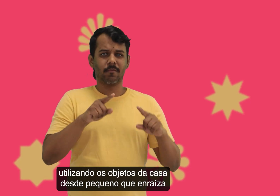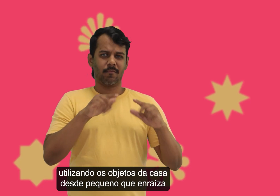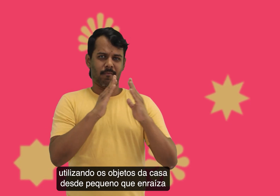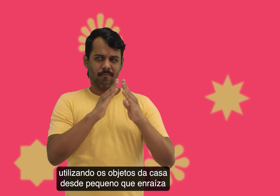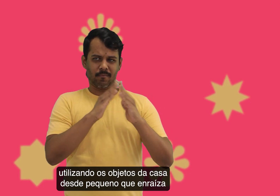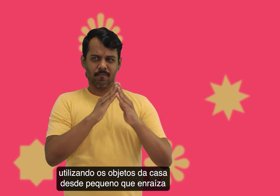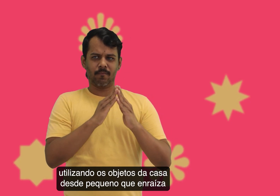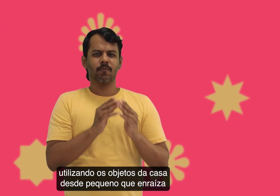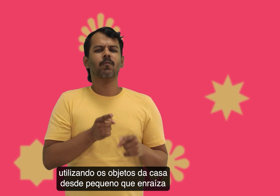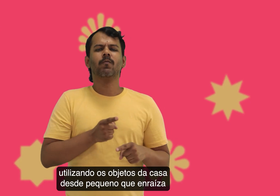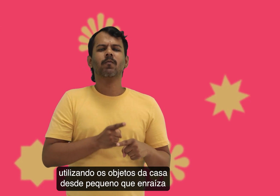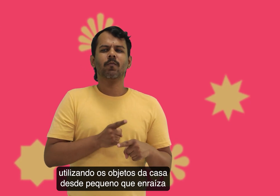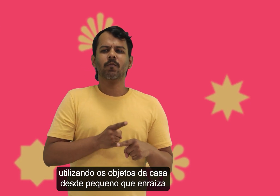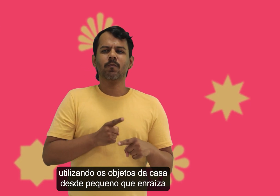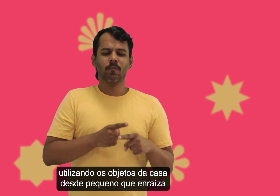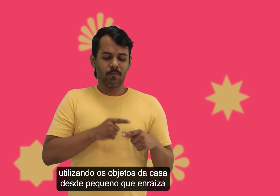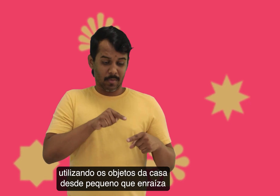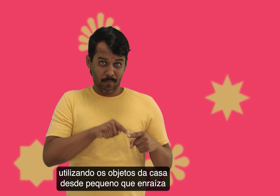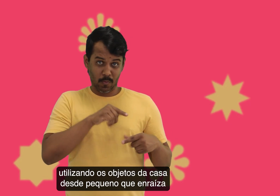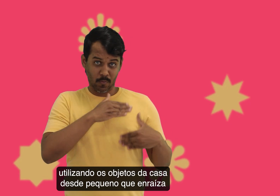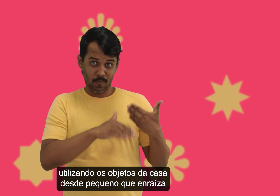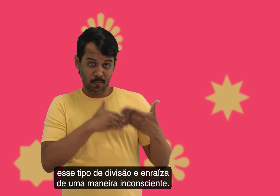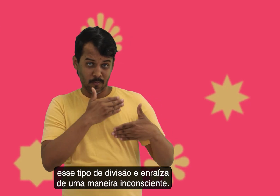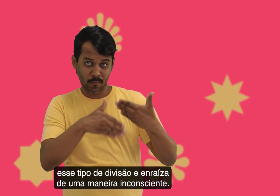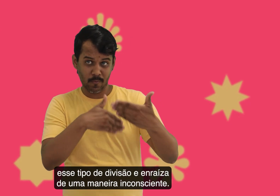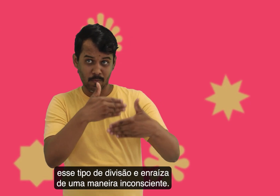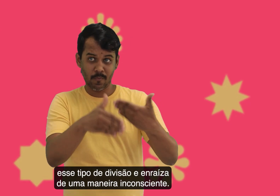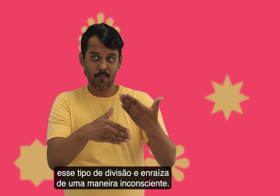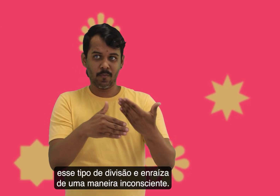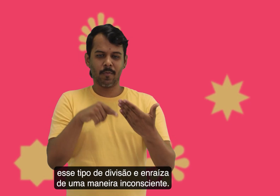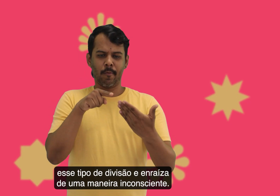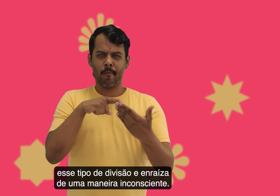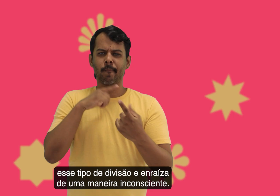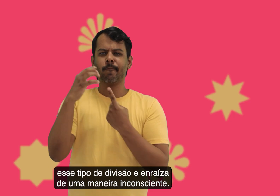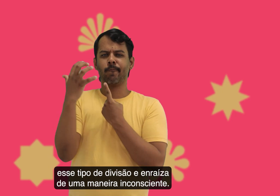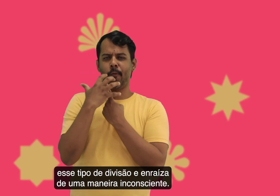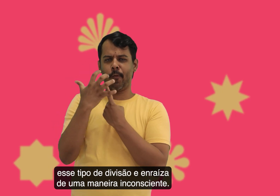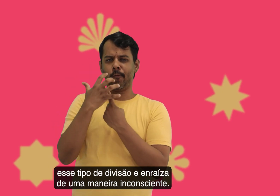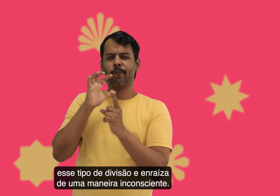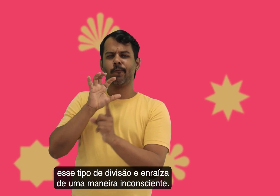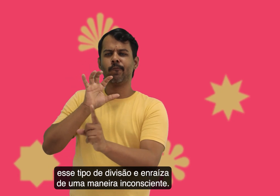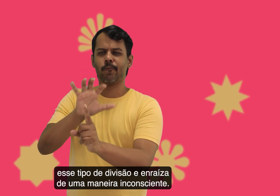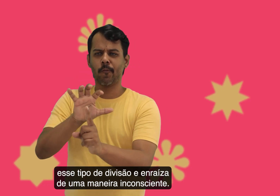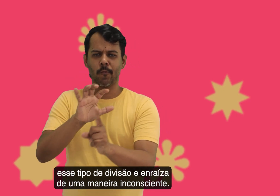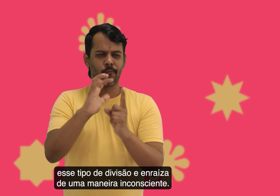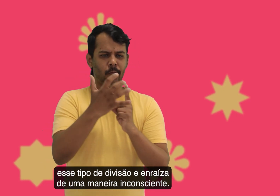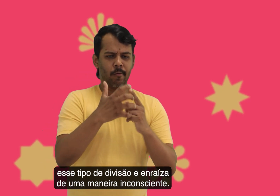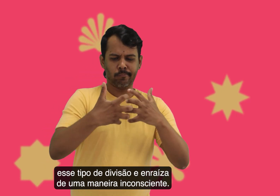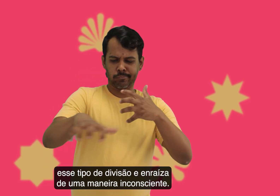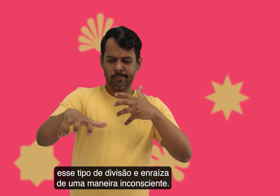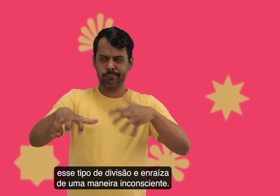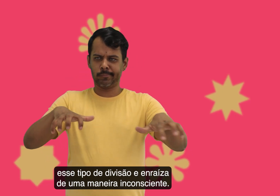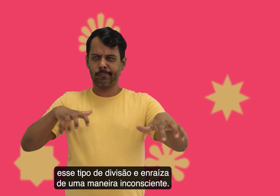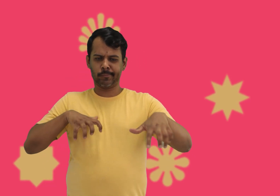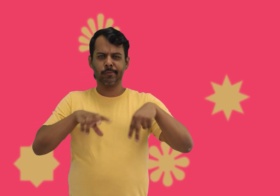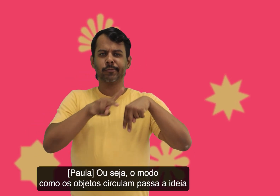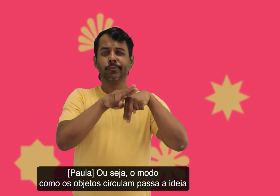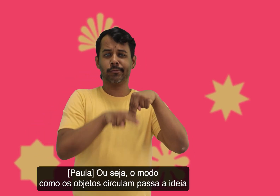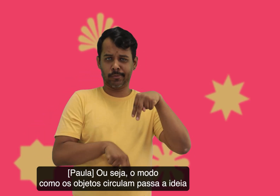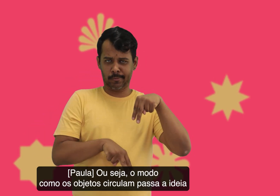casa desde pequeno, que enraiza esse tipo de divisão e enraiza de uma maneira inconsciente. Ou